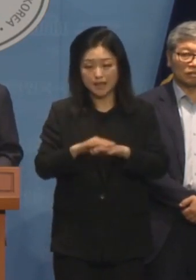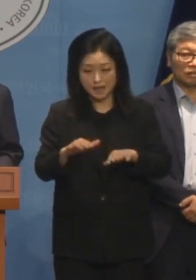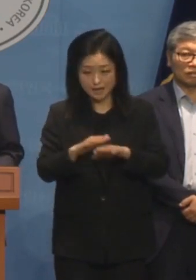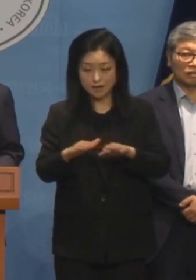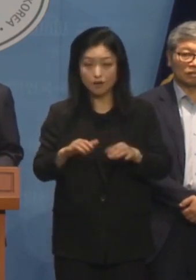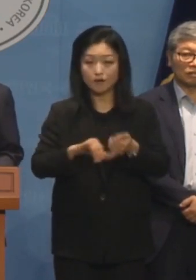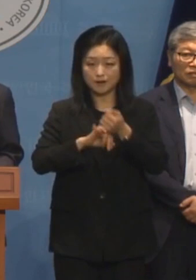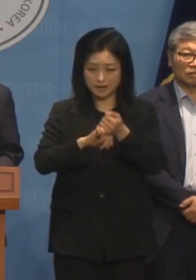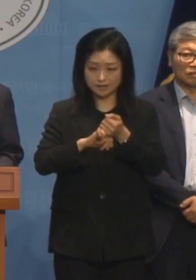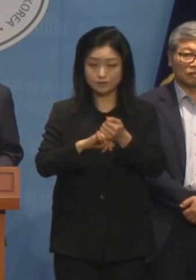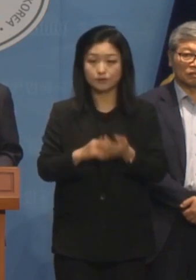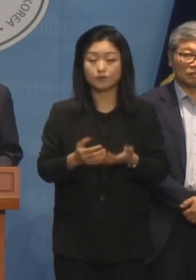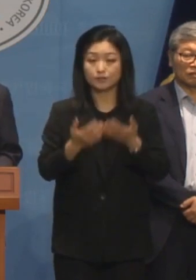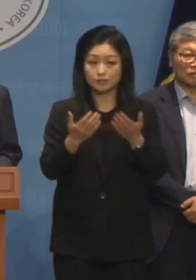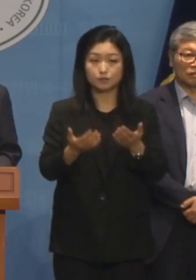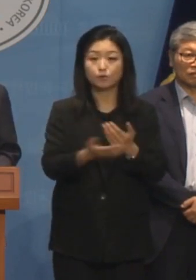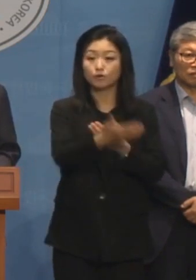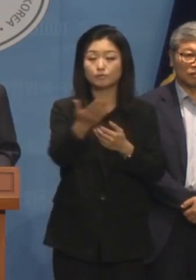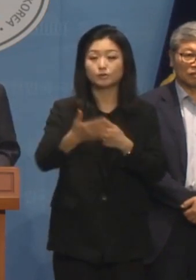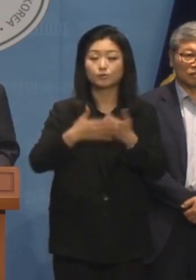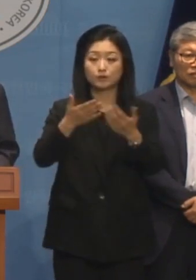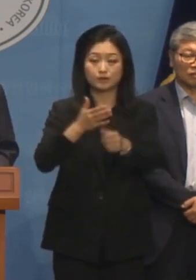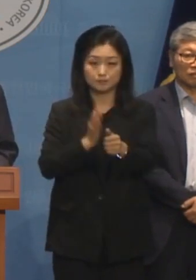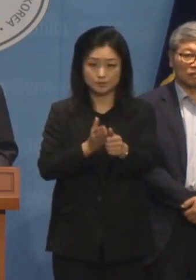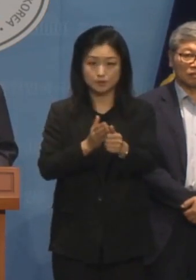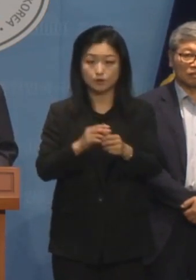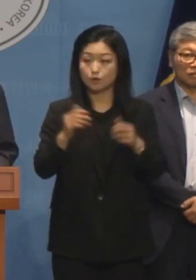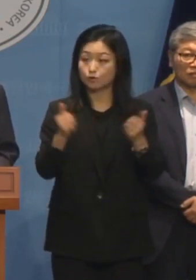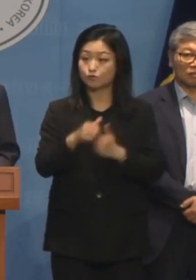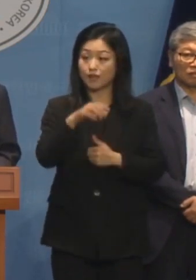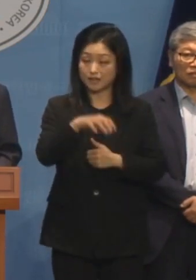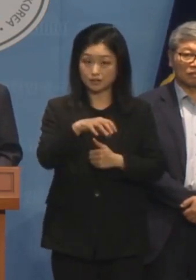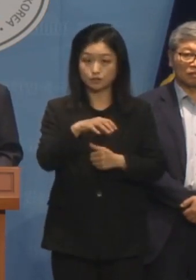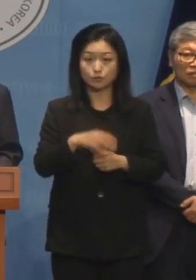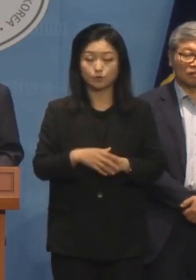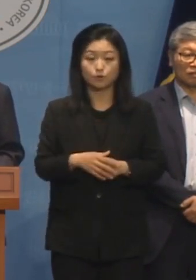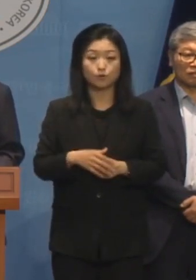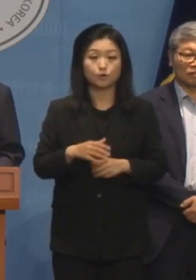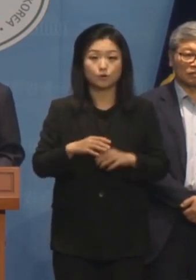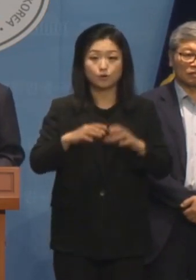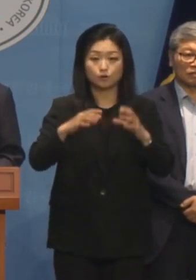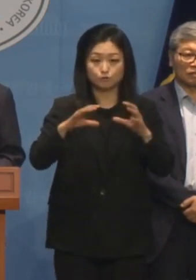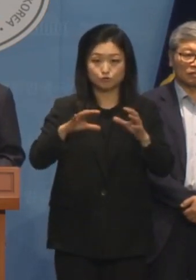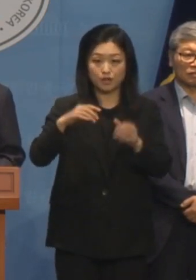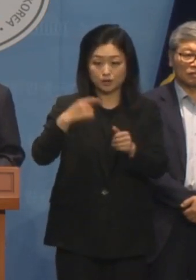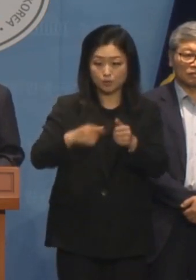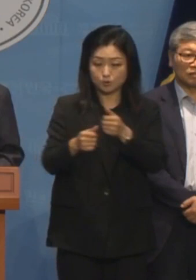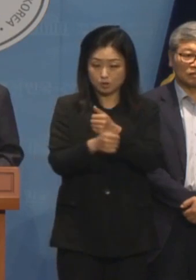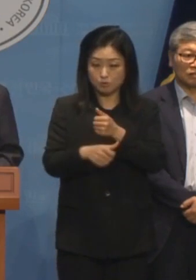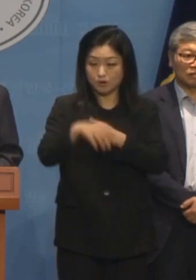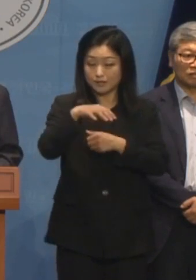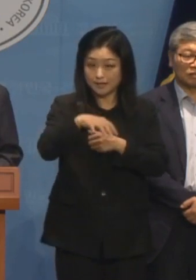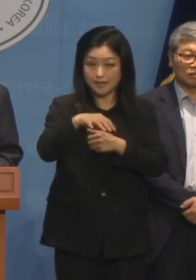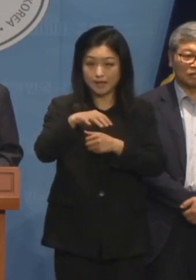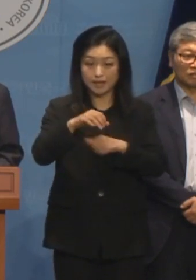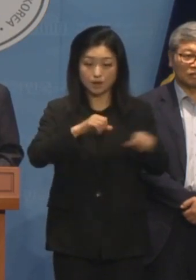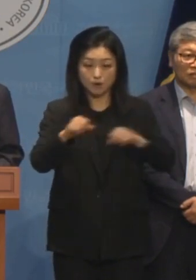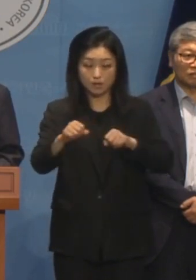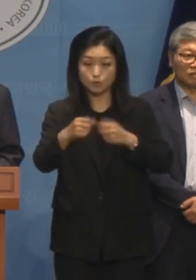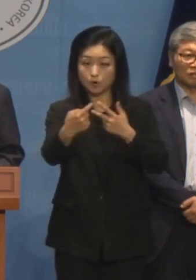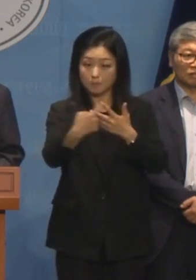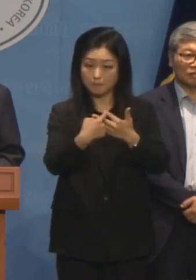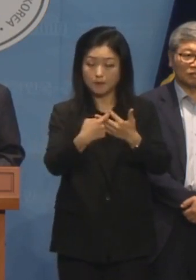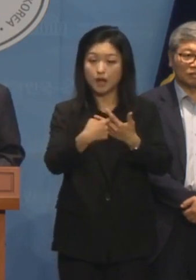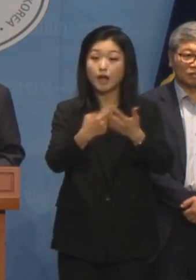것을 다시 한번 강력하게 요구합니다. 국회 또한 이러한 국교위의 현황을 냉철하게 살피고